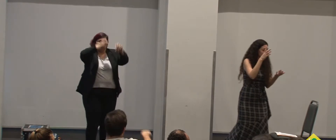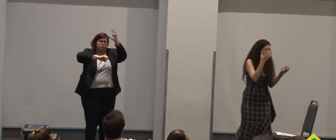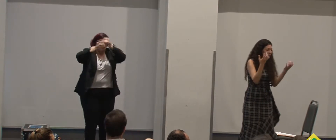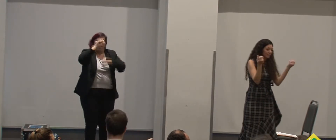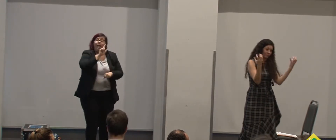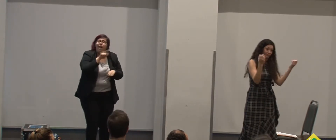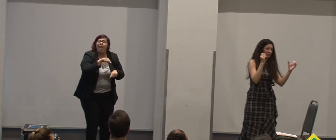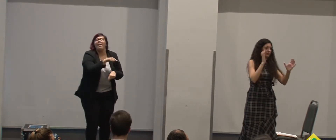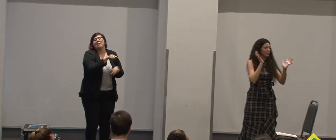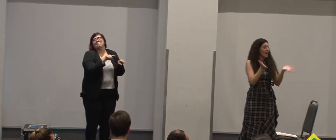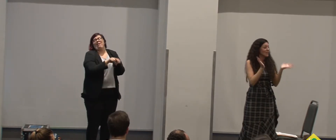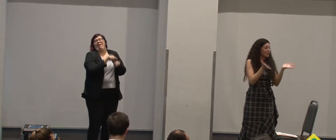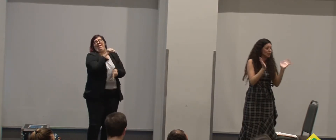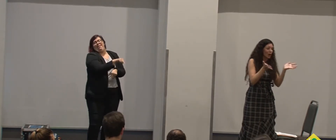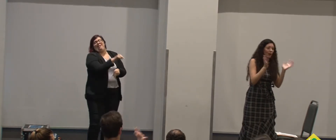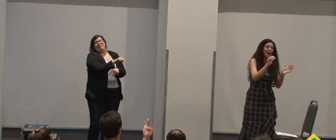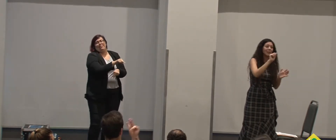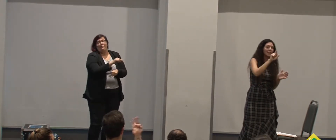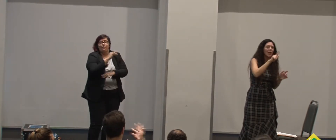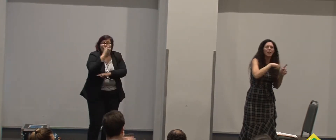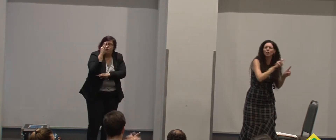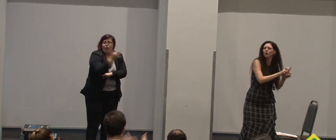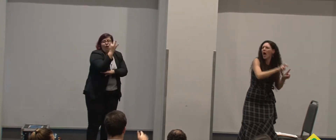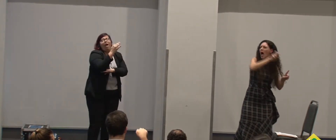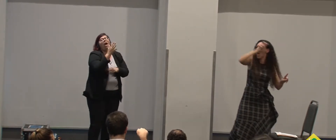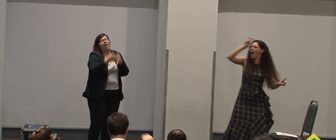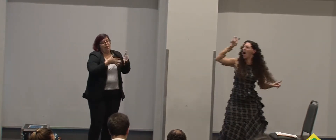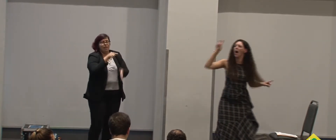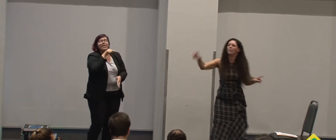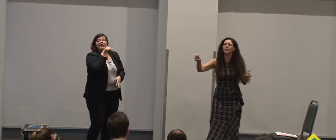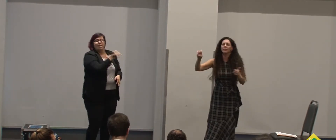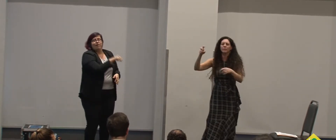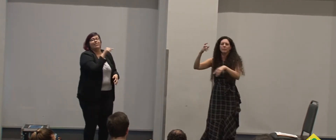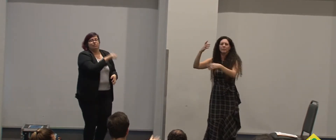de registro que a escola precisa dar conta também.